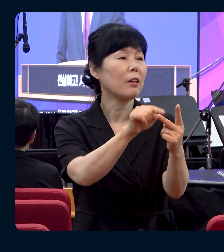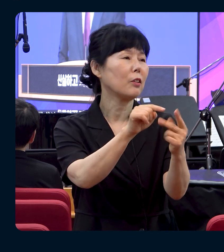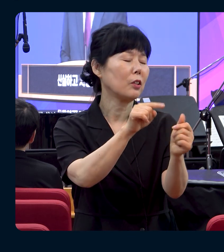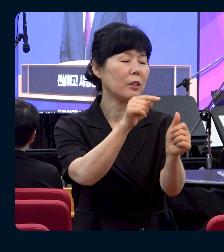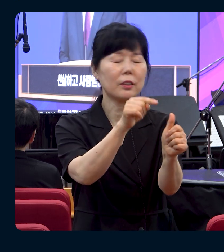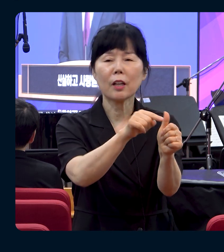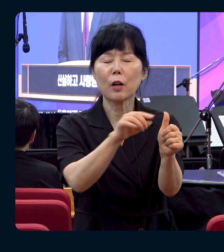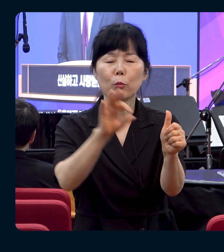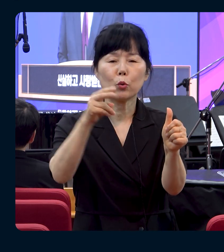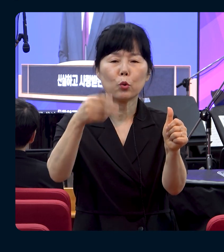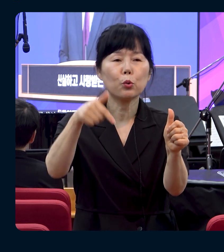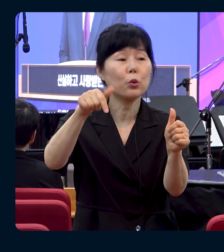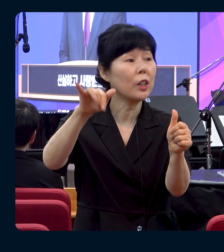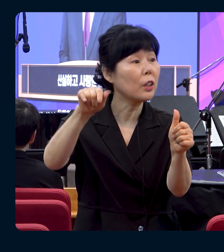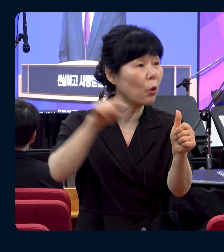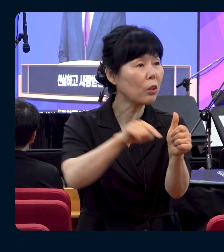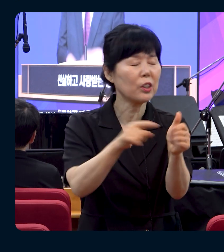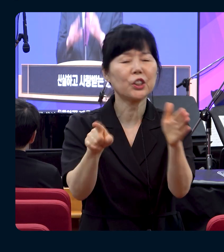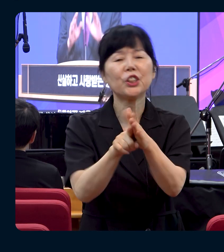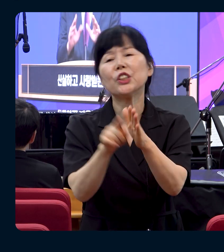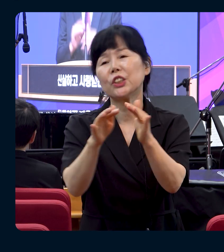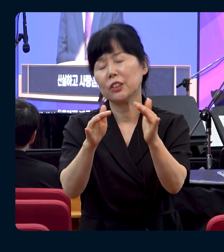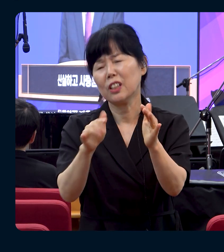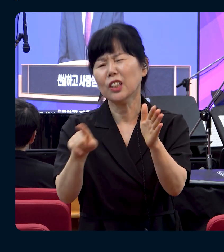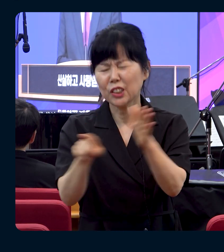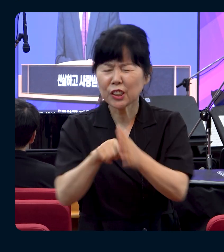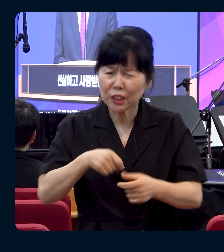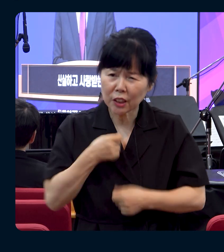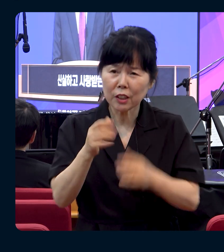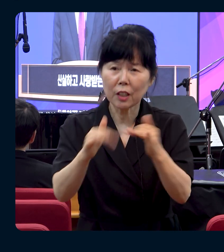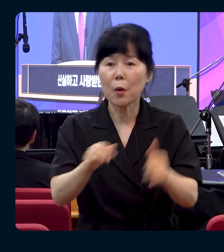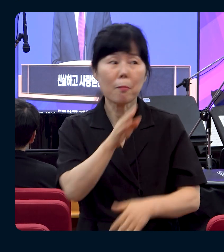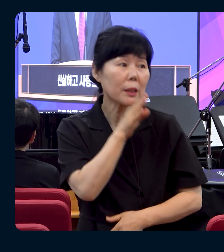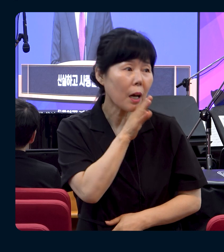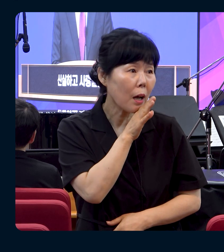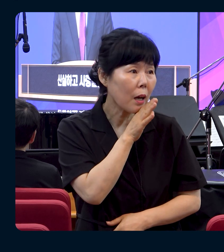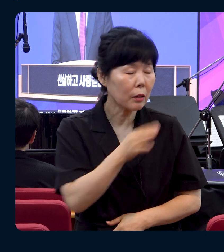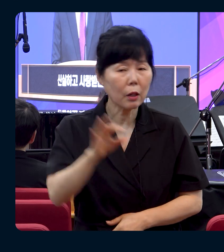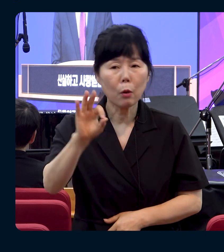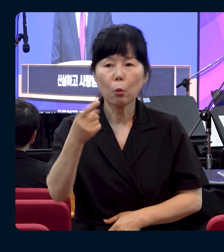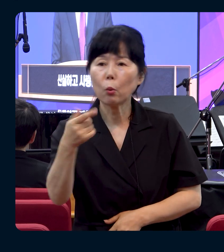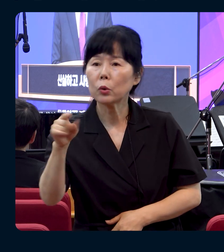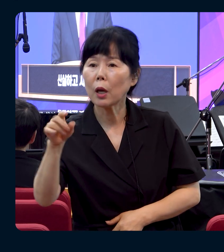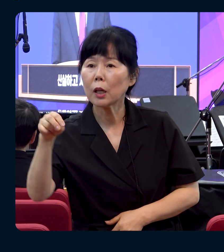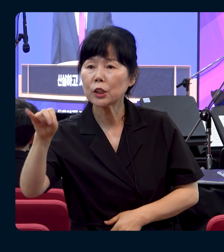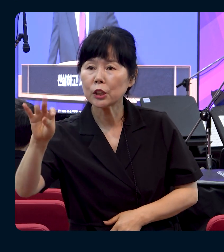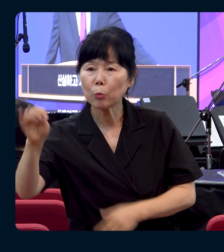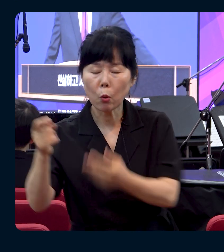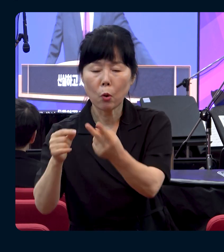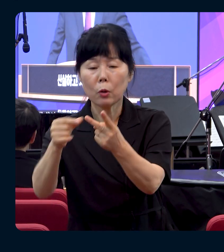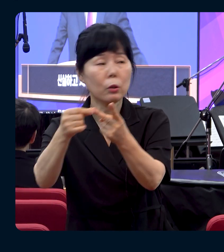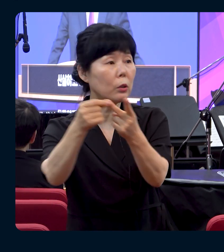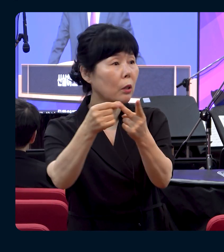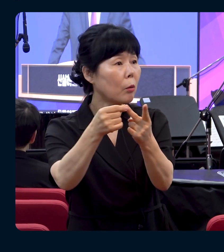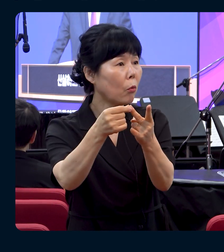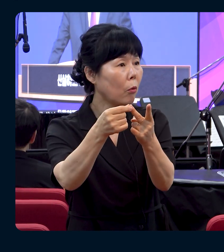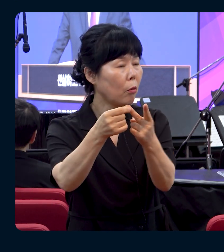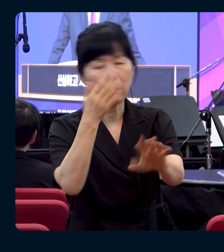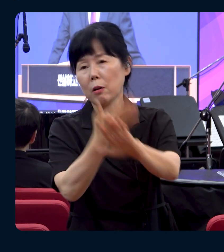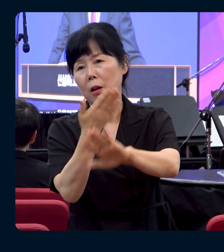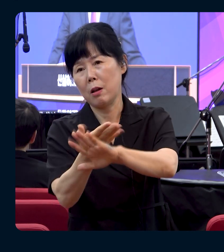그런 삶을 산 사람이 맞으니까. 자, 그런데 오네시모는 좀 다르죠. 여러분,